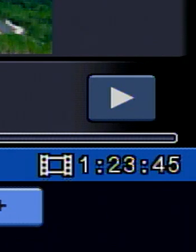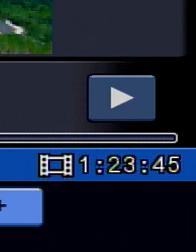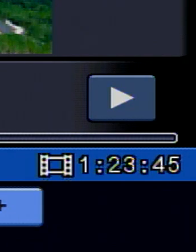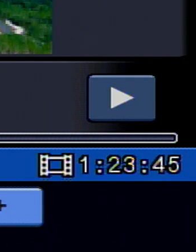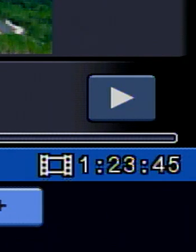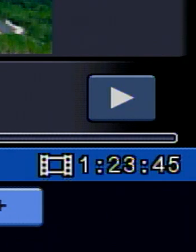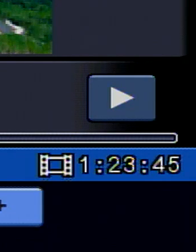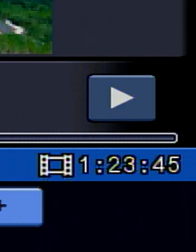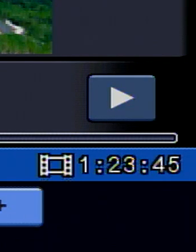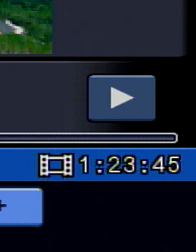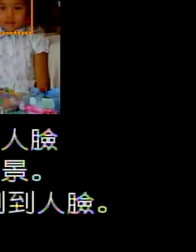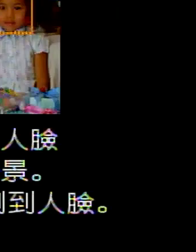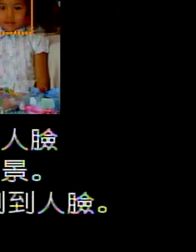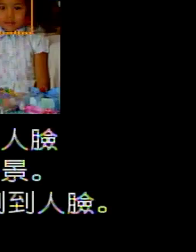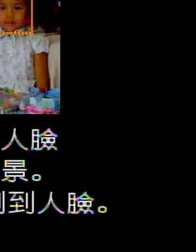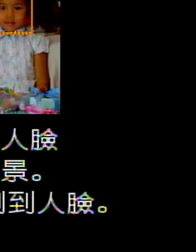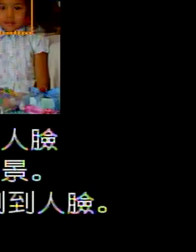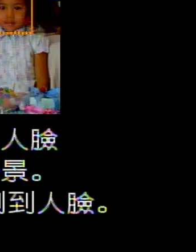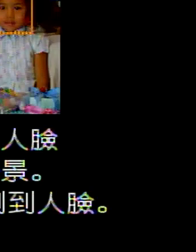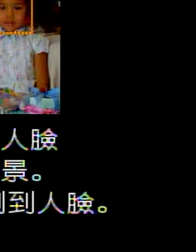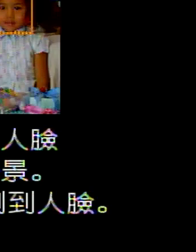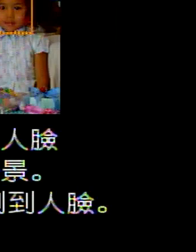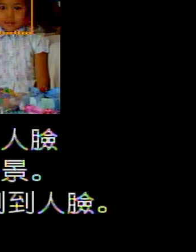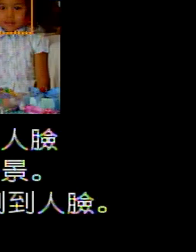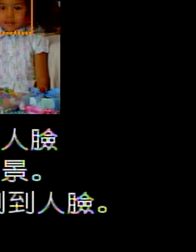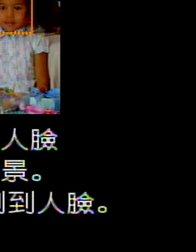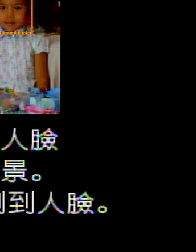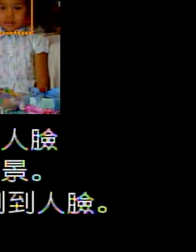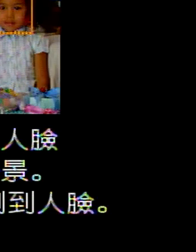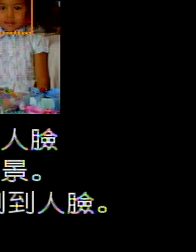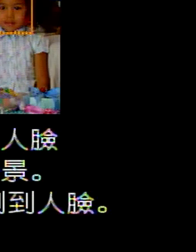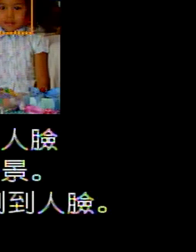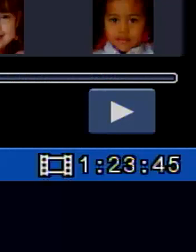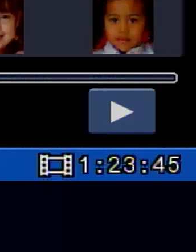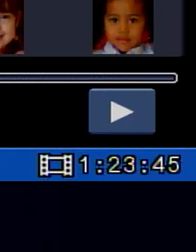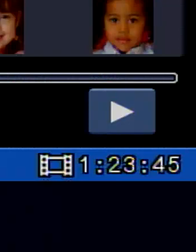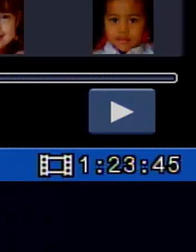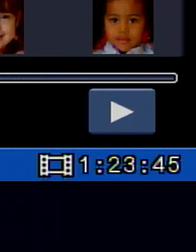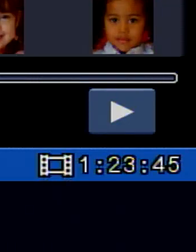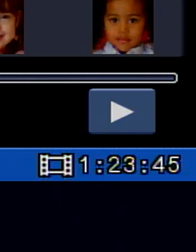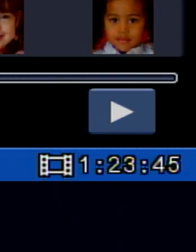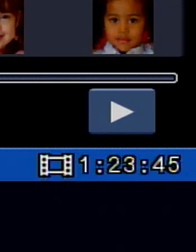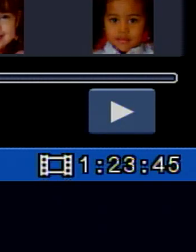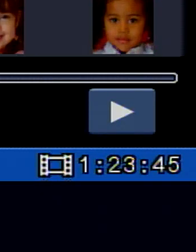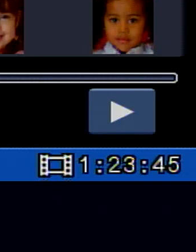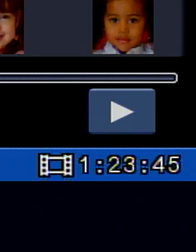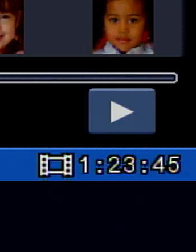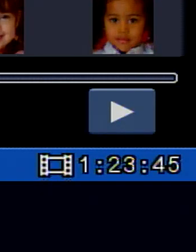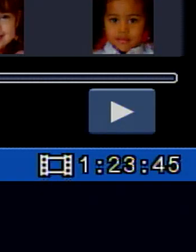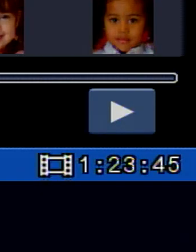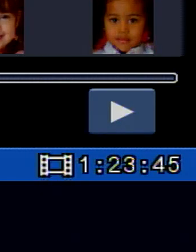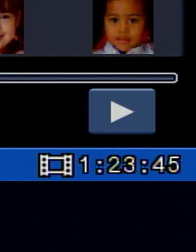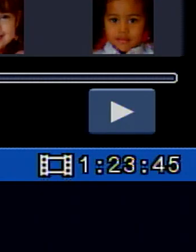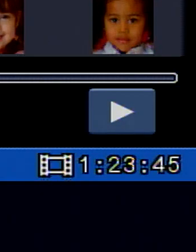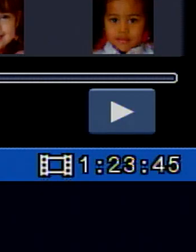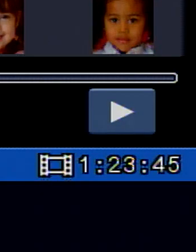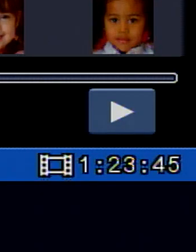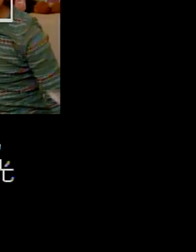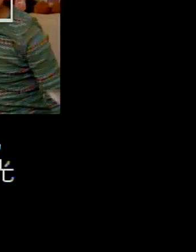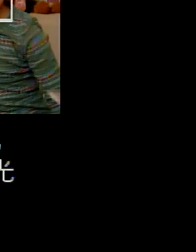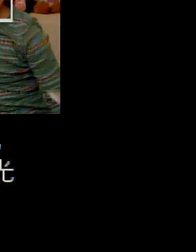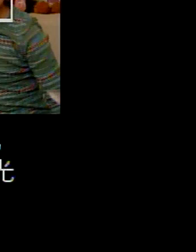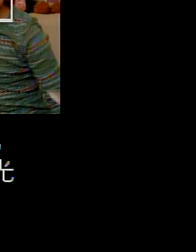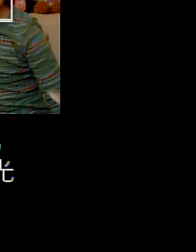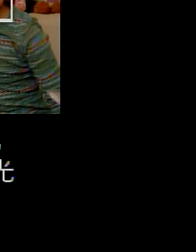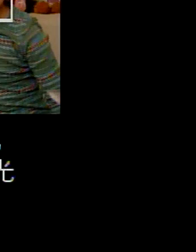之星股份有限公司申请分期缴纳107年度的行动宽频业务频率使用费。大